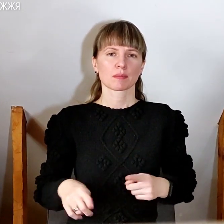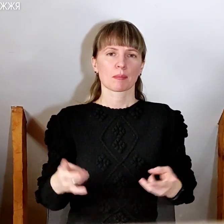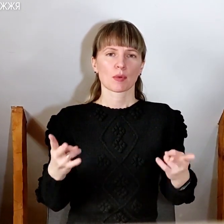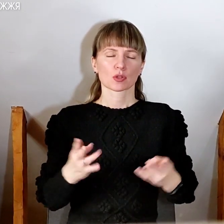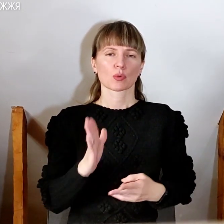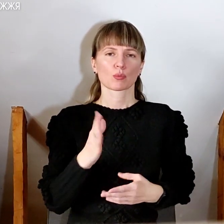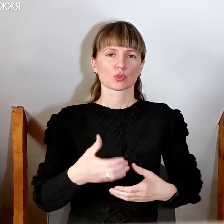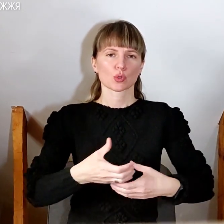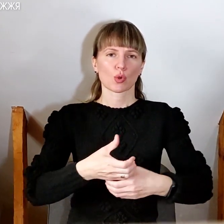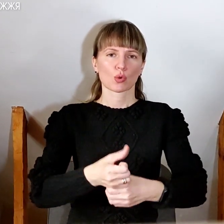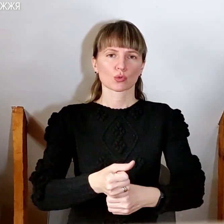будуть скорочувати